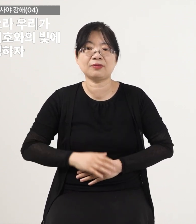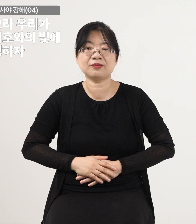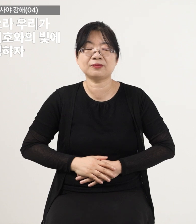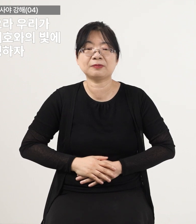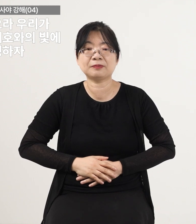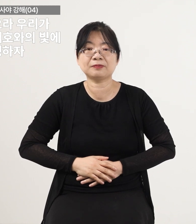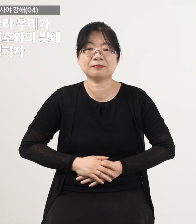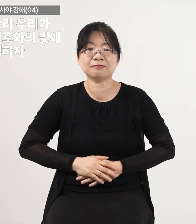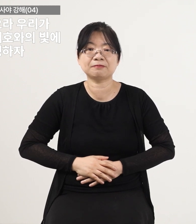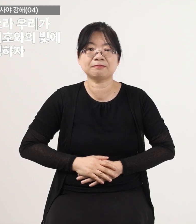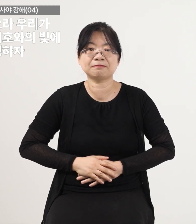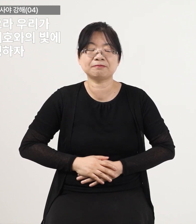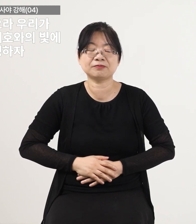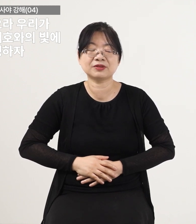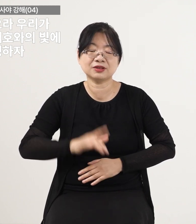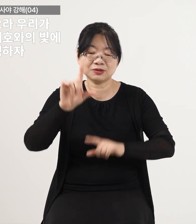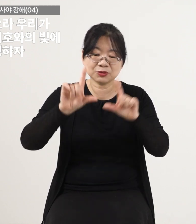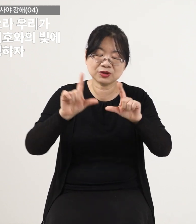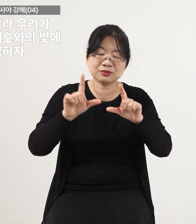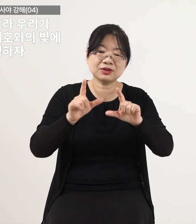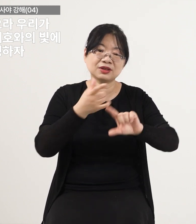그거를 보는 거예요.